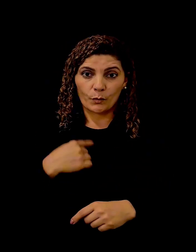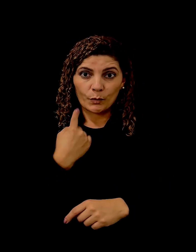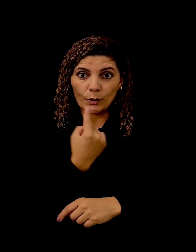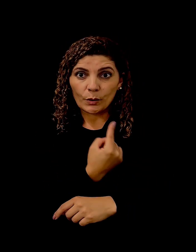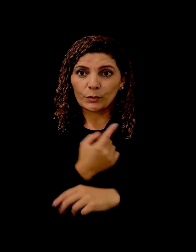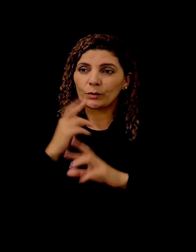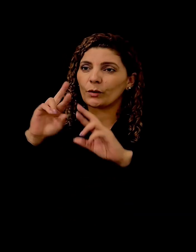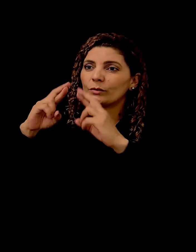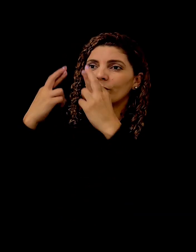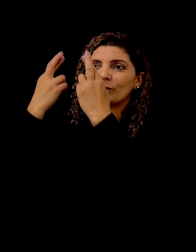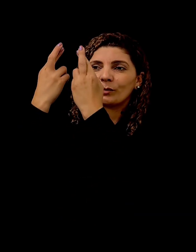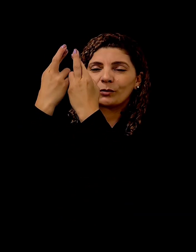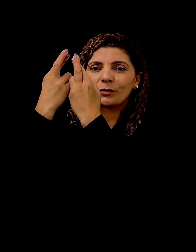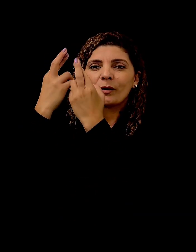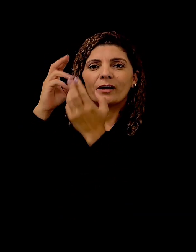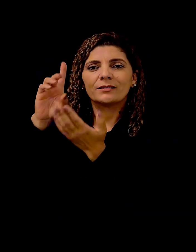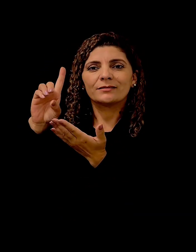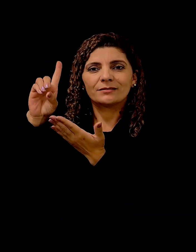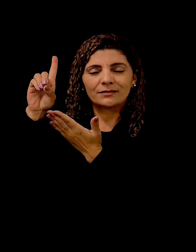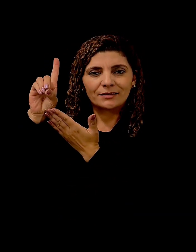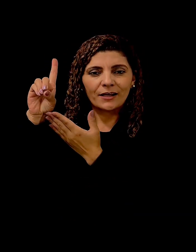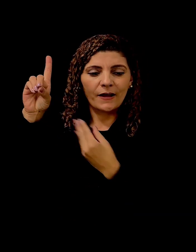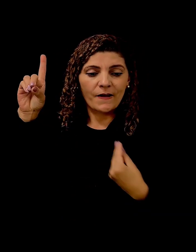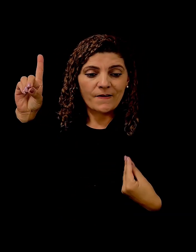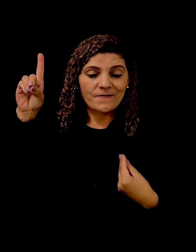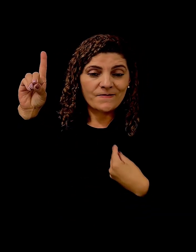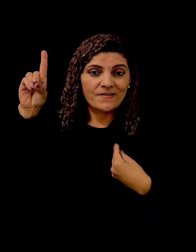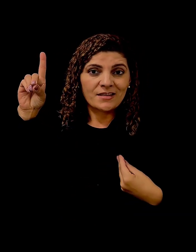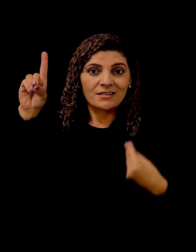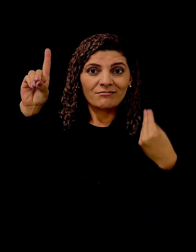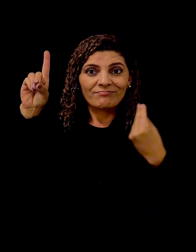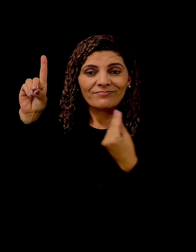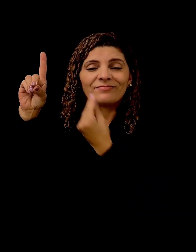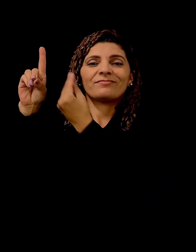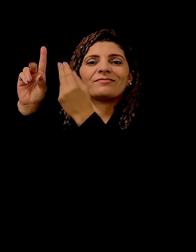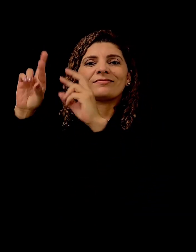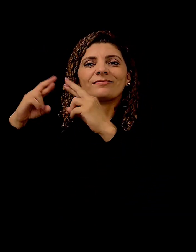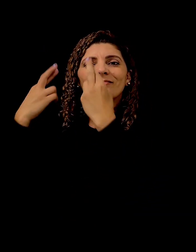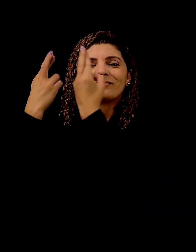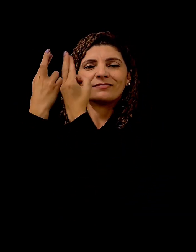de Deus, quando vivemos no reino de Deus, nós não